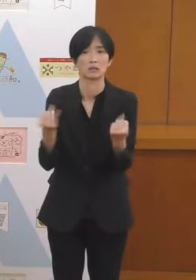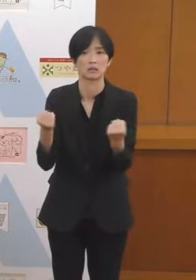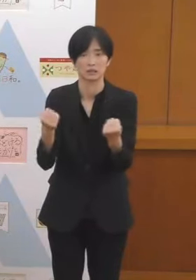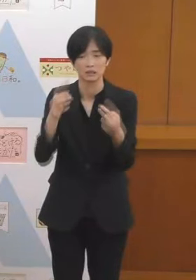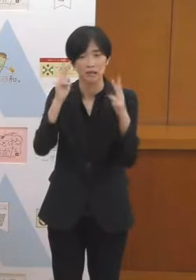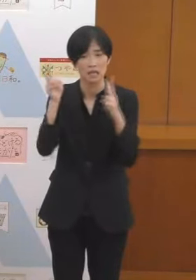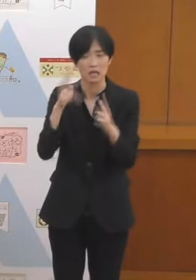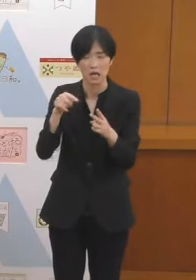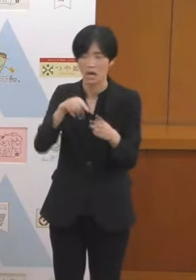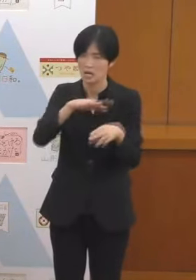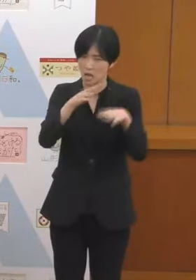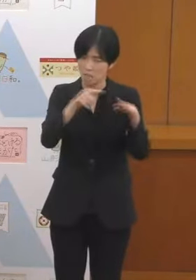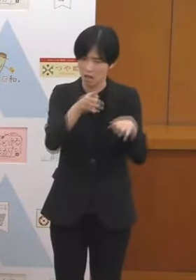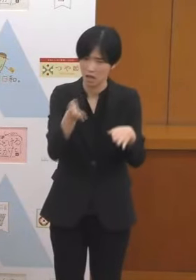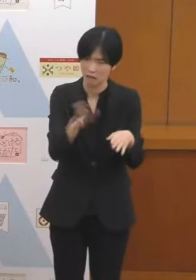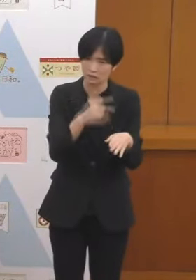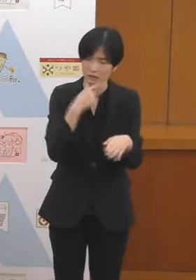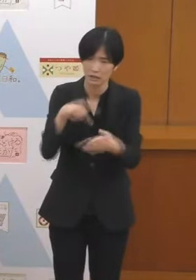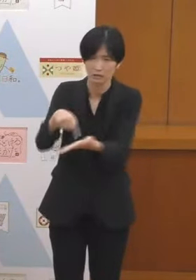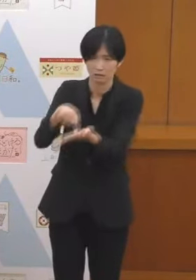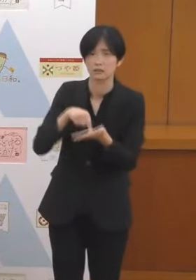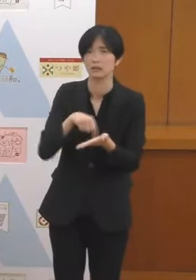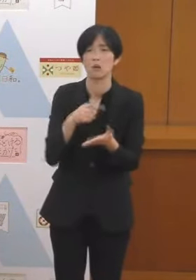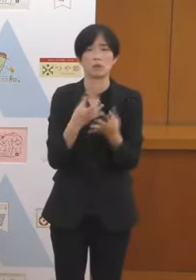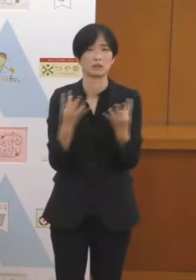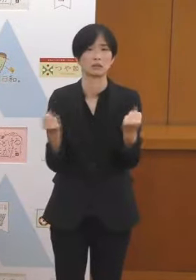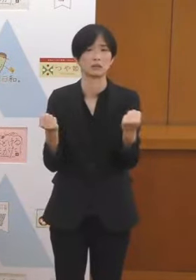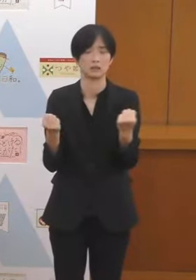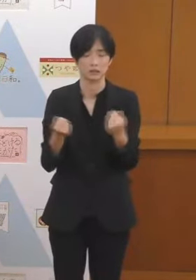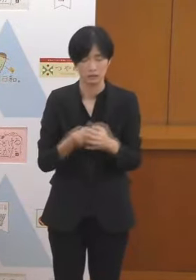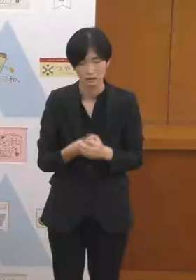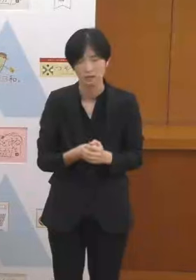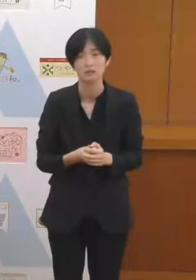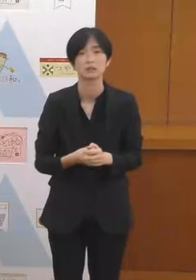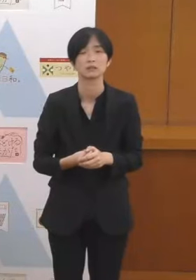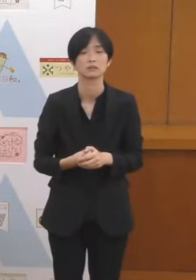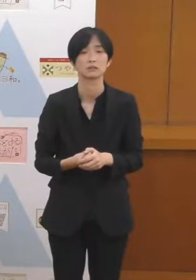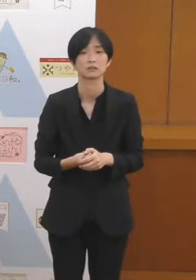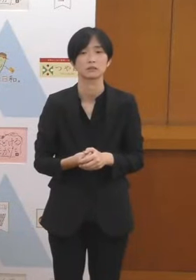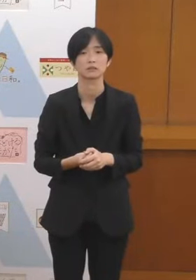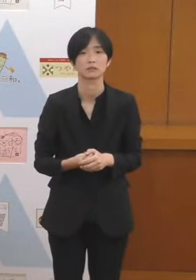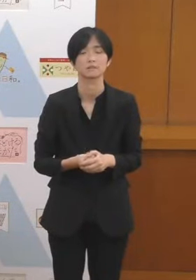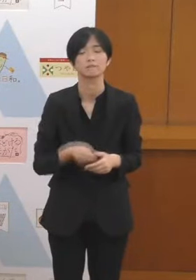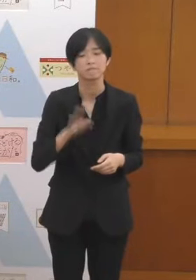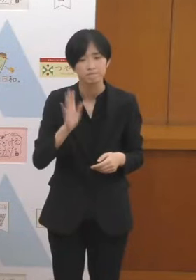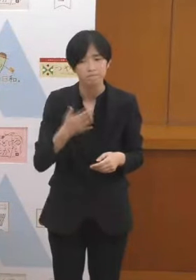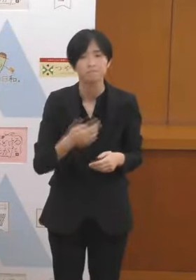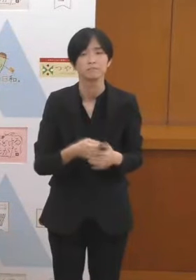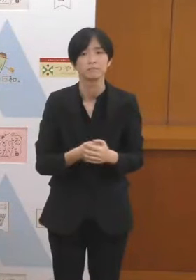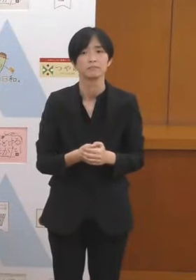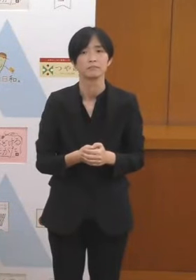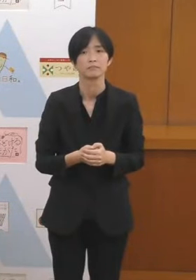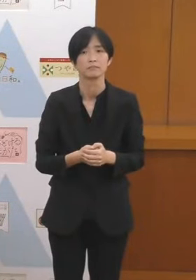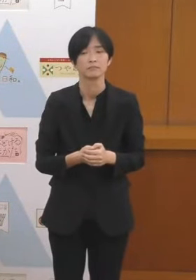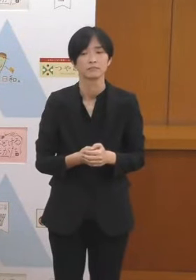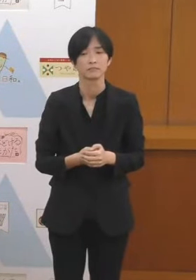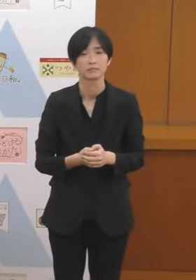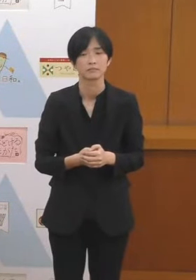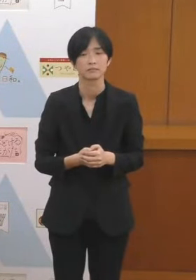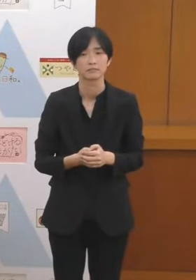たりするんですけれどもま本当にこの最近